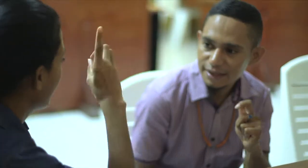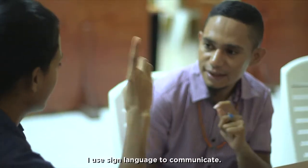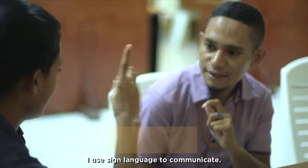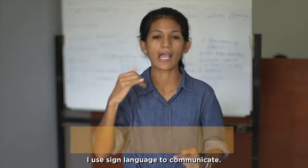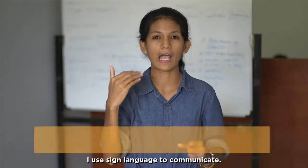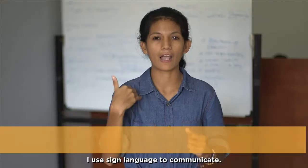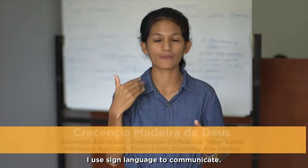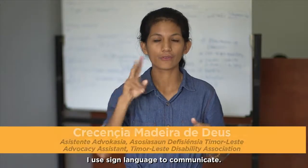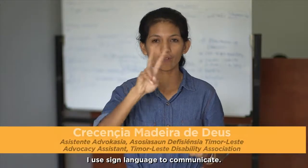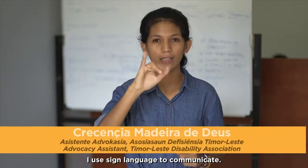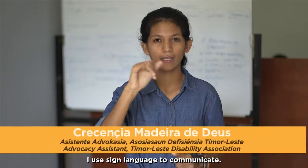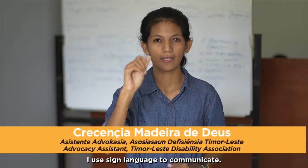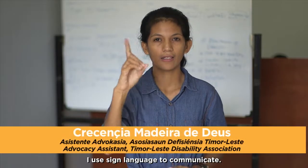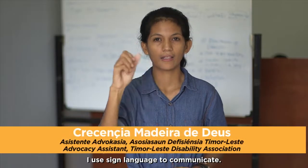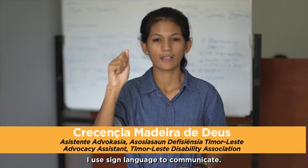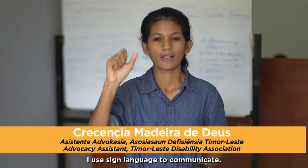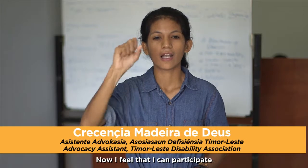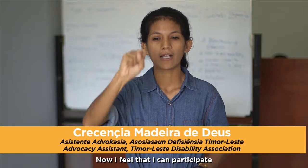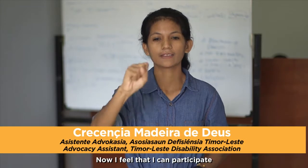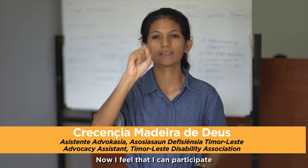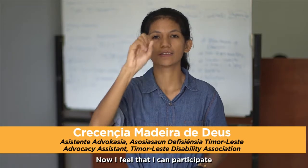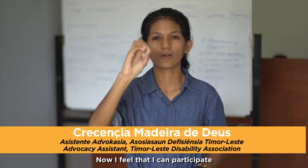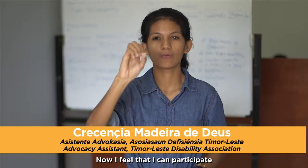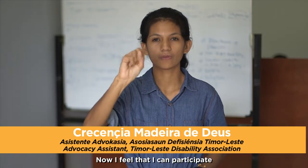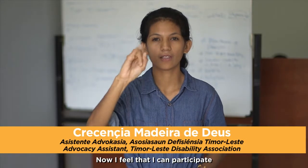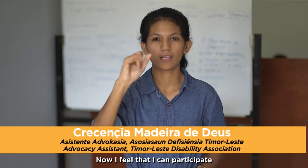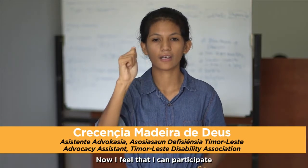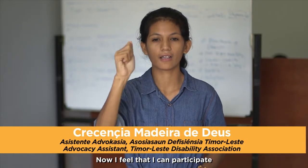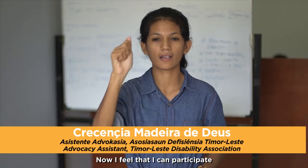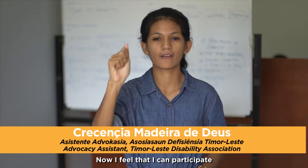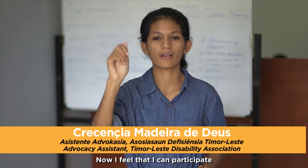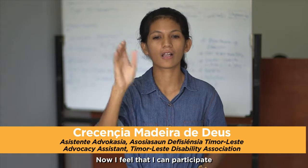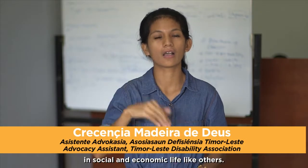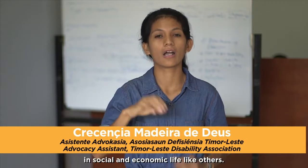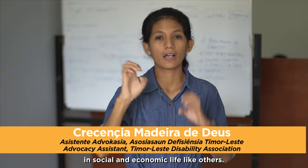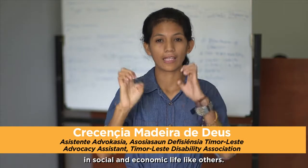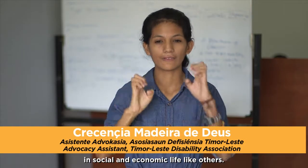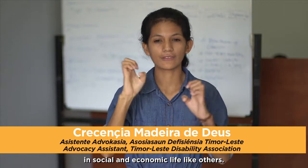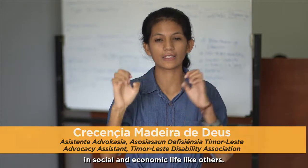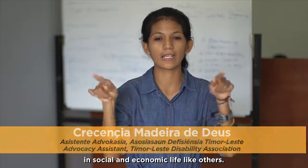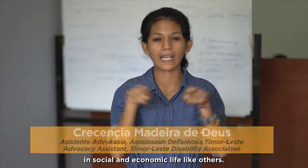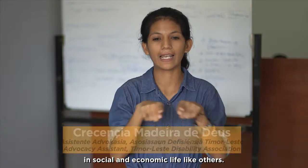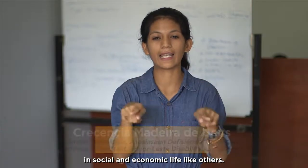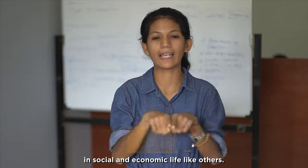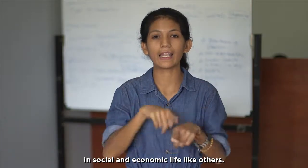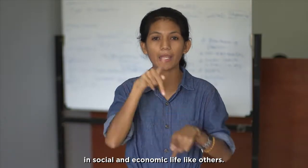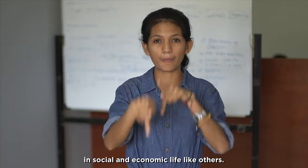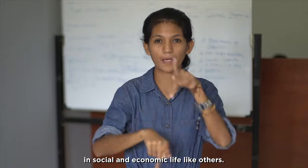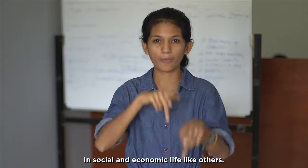Hau uza lian zestual ho di komunika. Agora hau senti hau bele participa ia vida sosial no ekonomia hanesang